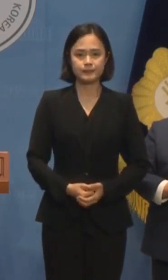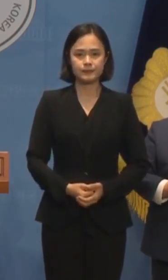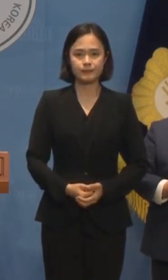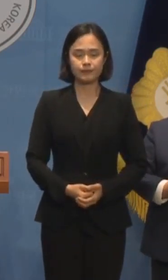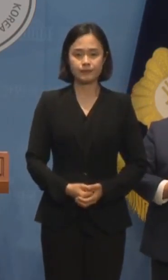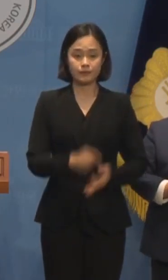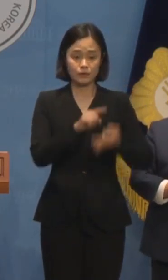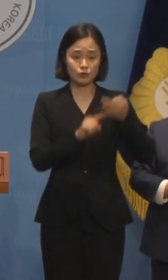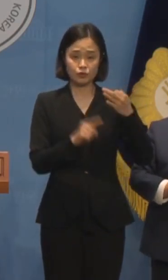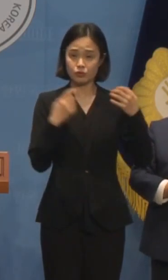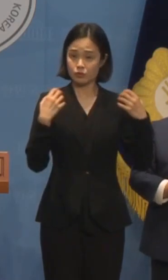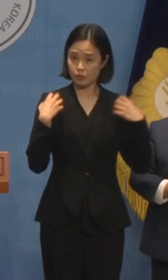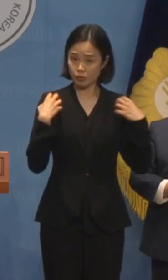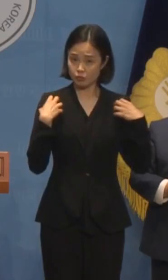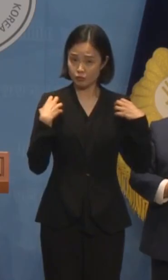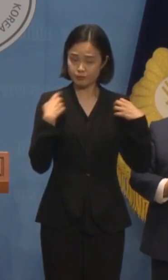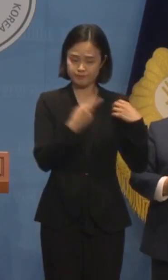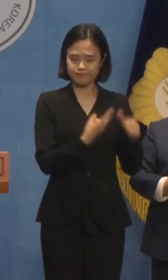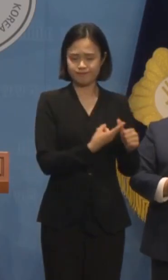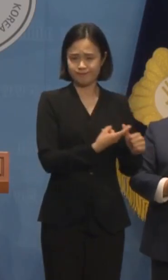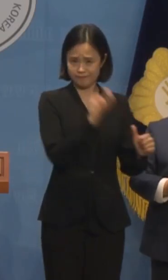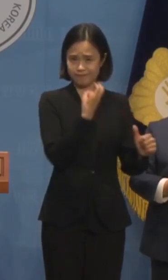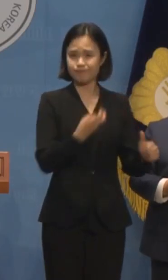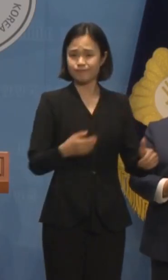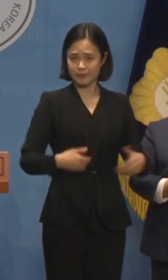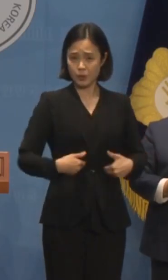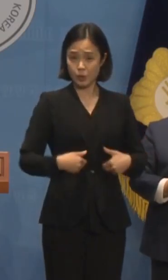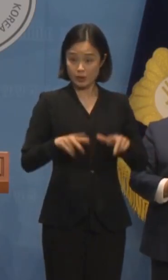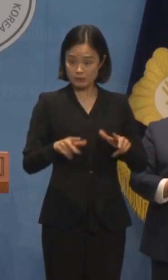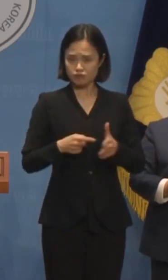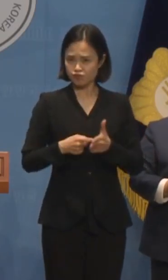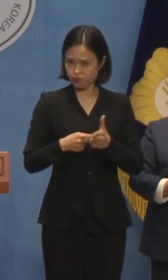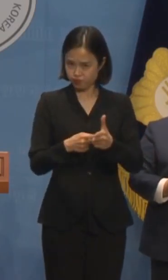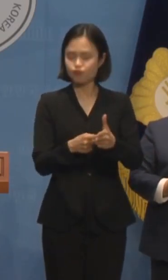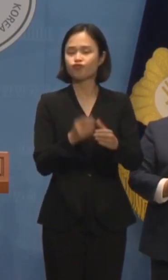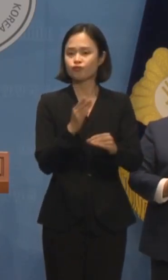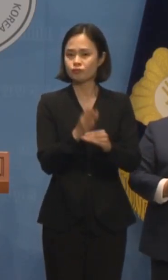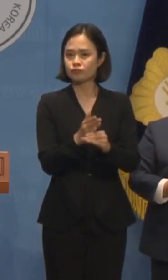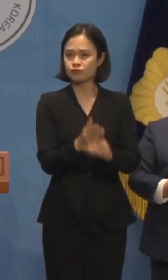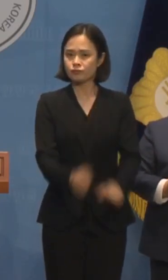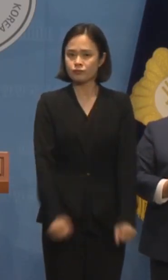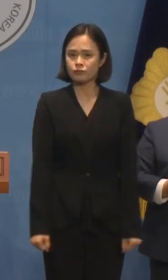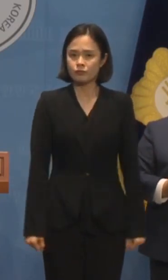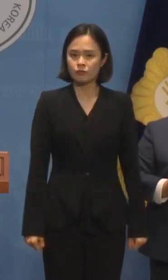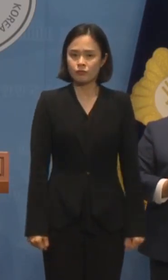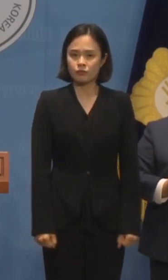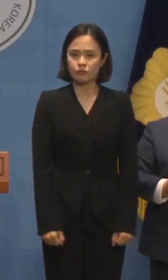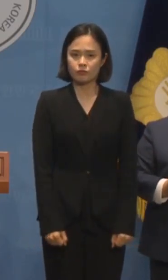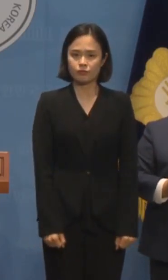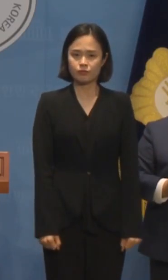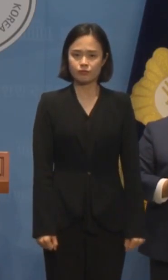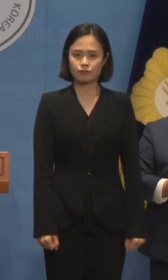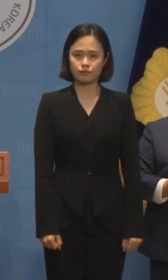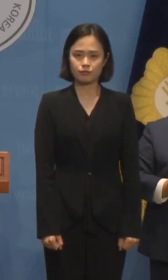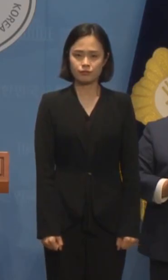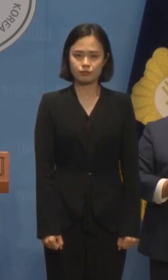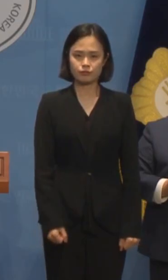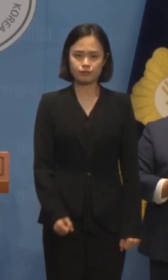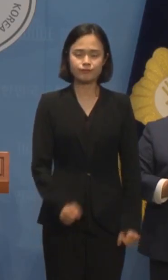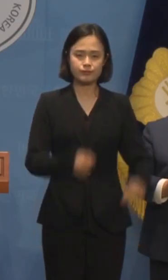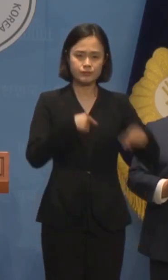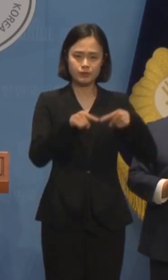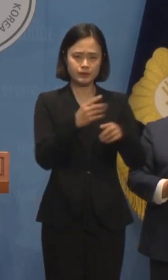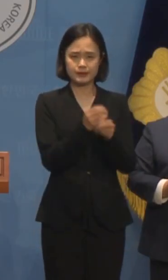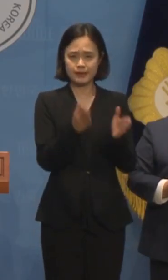윤석열 정권에 대한 탄핵은 이미 시작되었습니다. 조기 종식을 위한 절차만 남아 있을